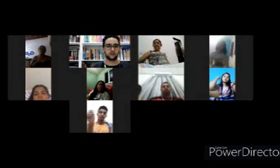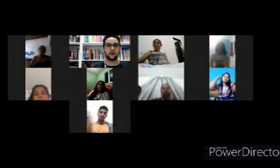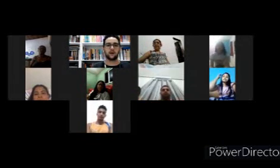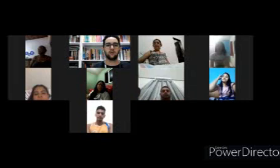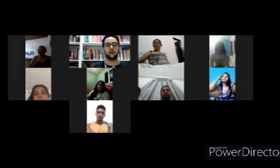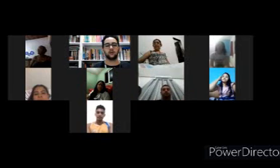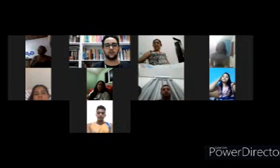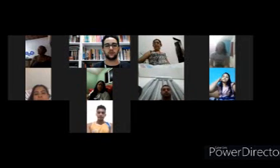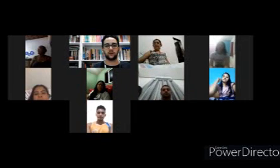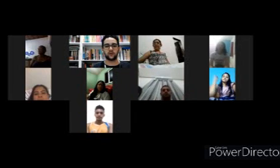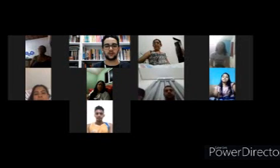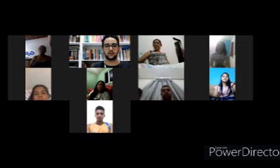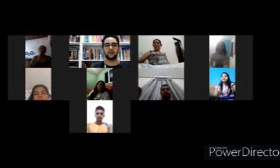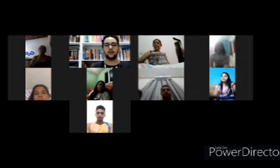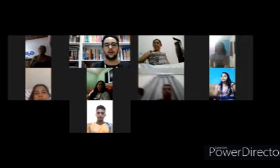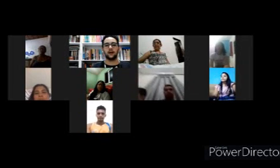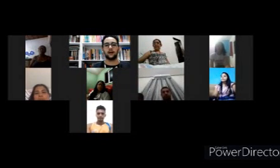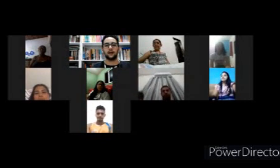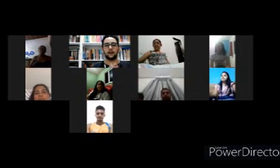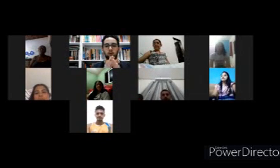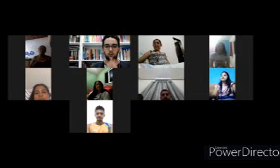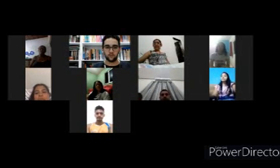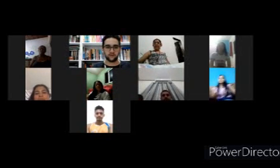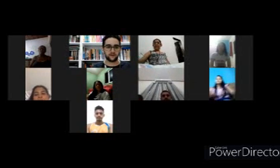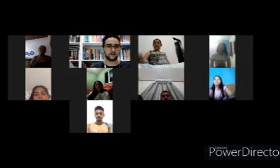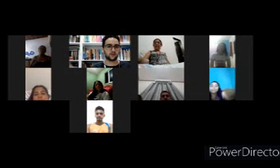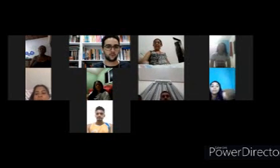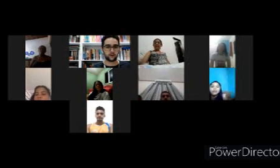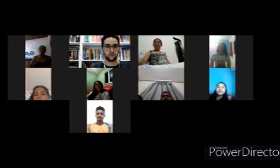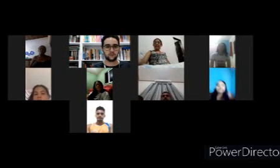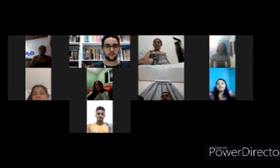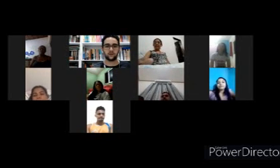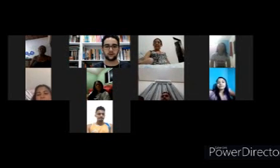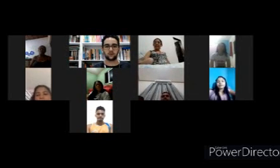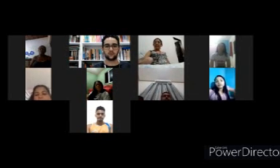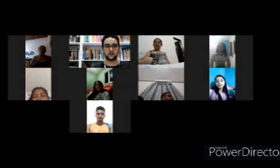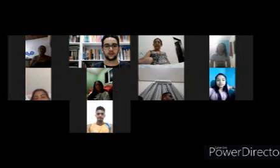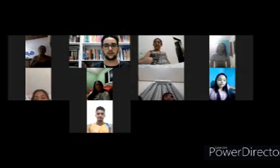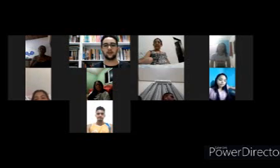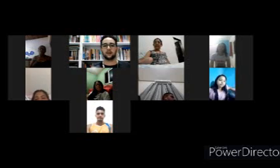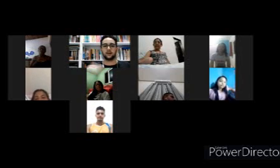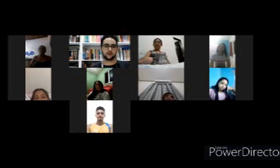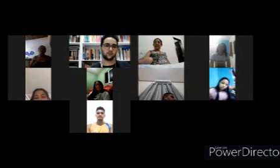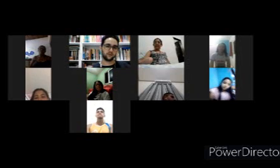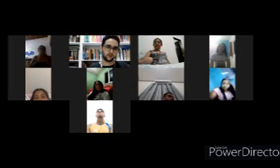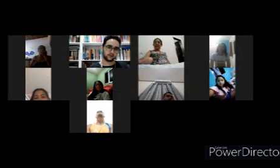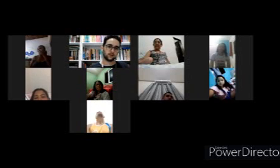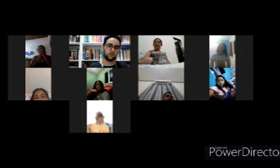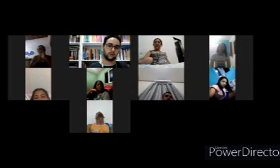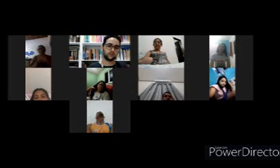última aula, então a gente vai fazer uma vez comigo, eu faço com vocês, e a segunda vez eu peço para